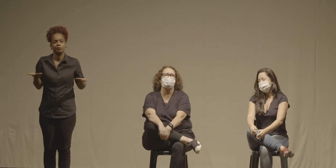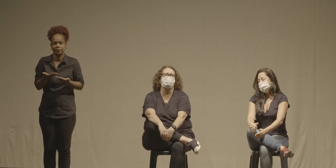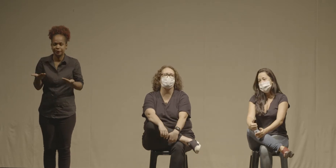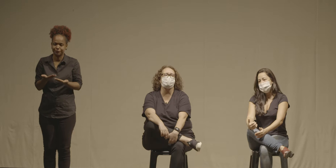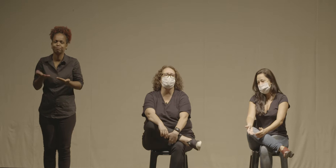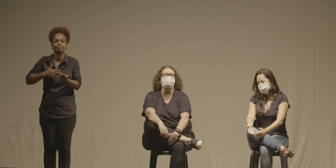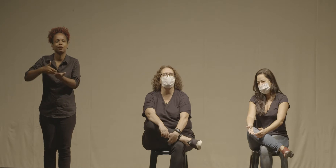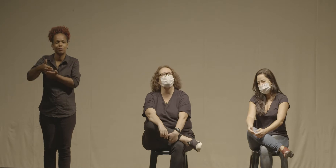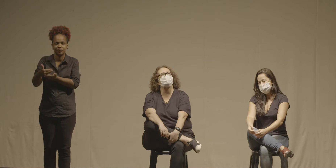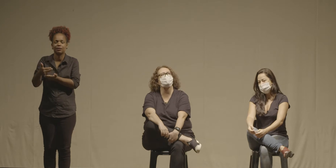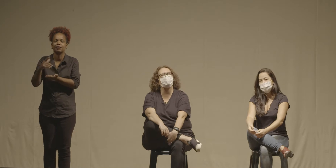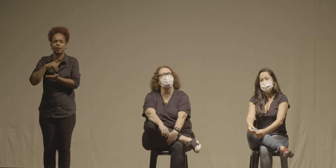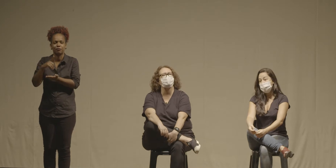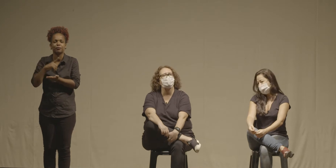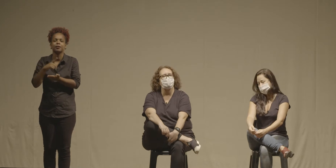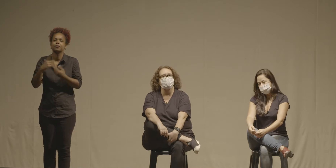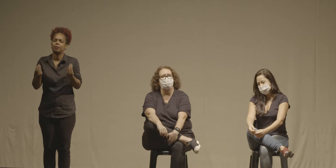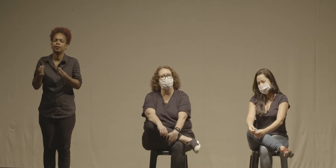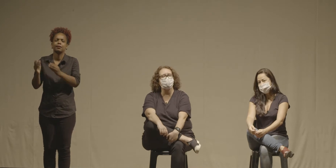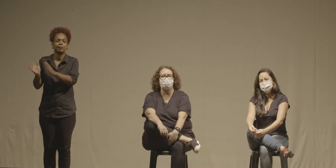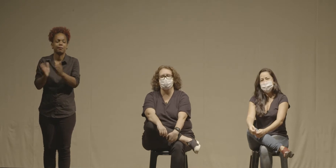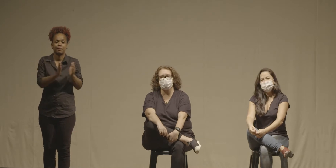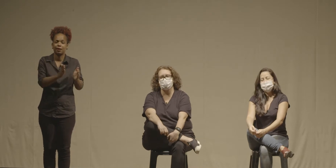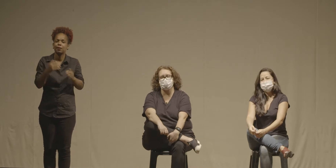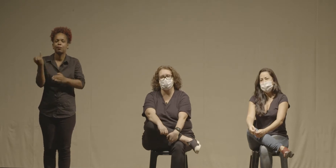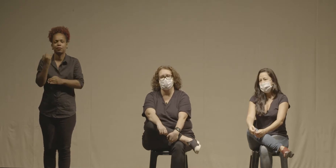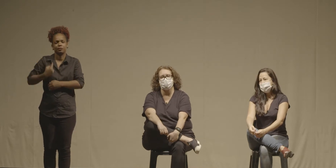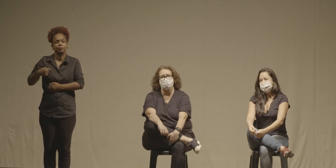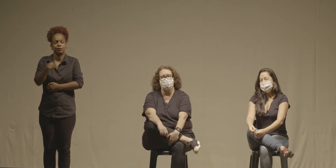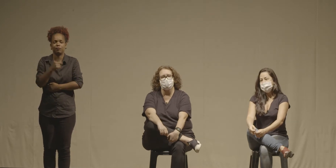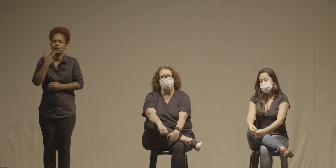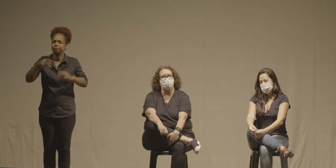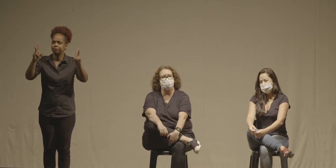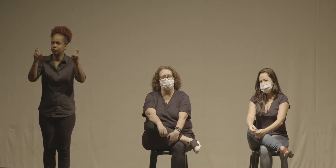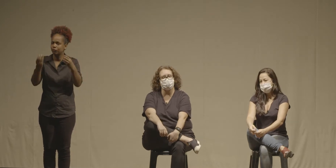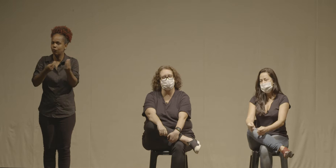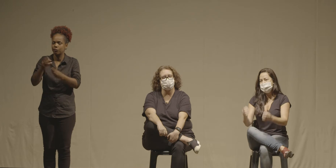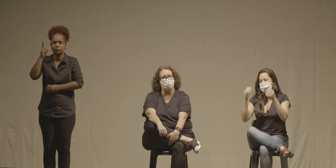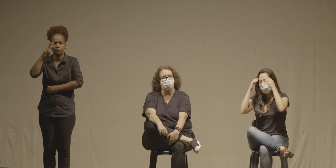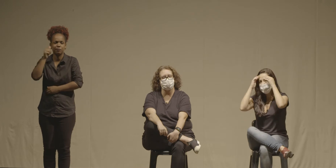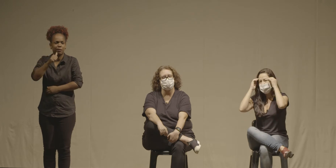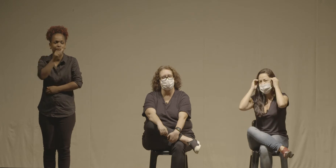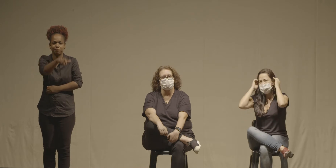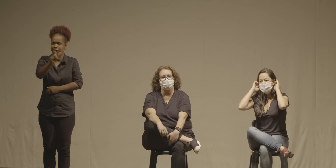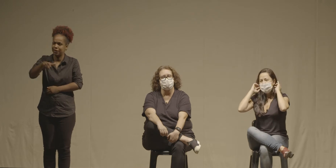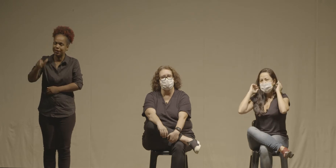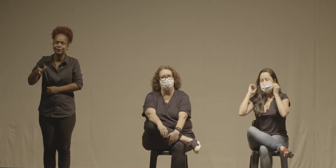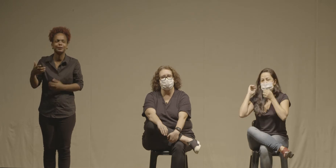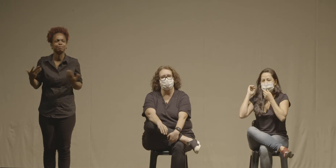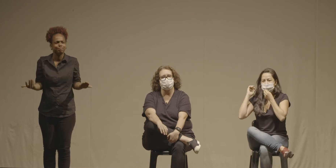tá começando esse circuito, é muito importante. Falar da história dessas mulheres é uma coisa